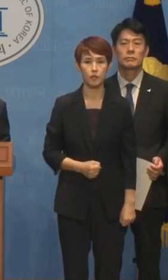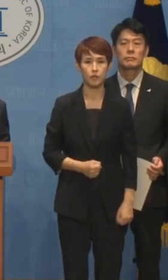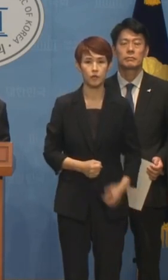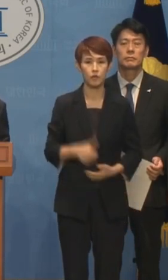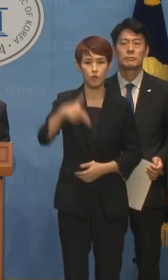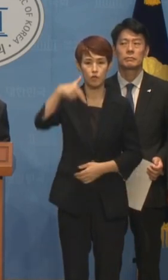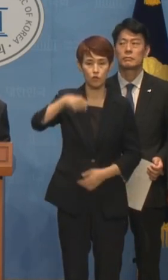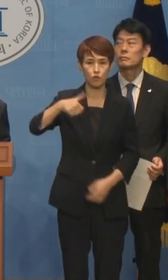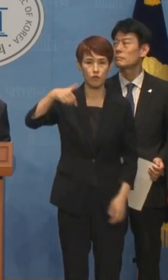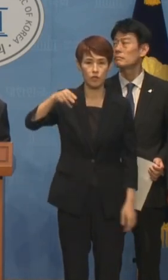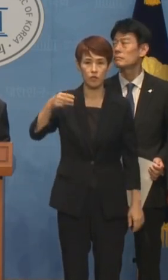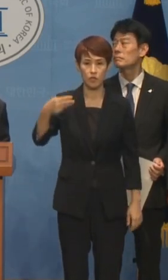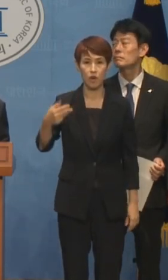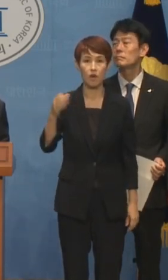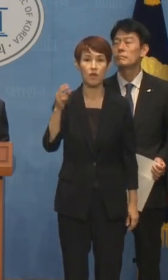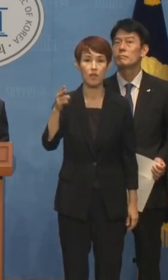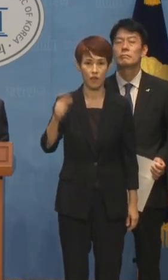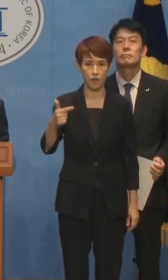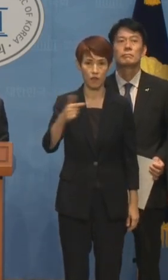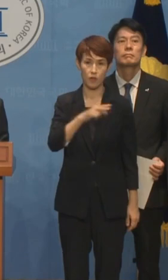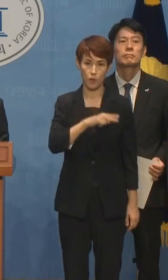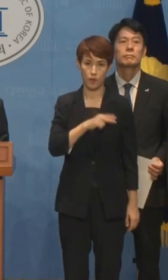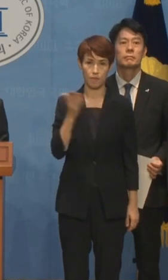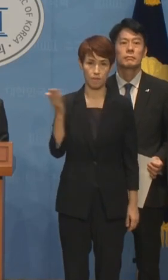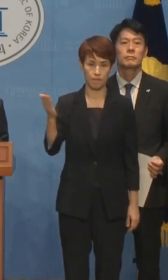주철현 의원님 오셨습니다.